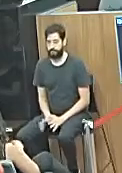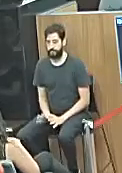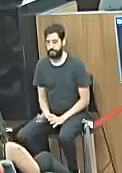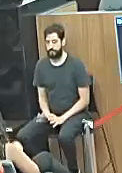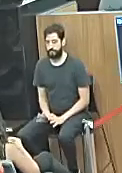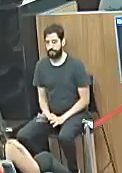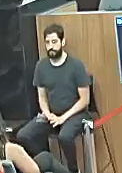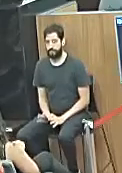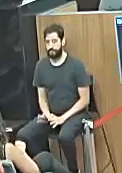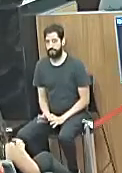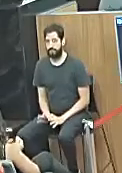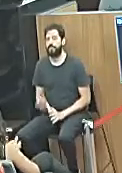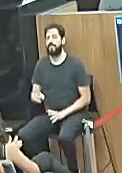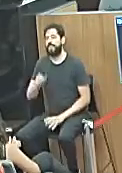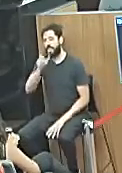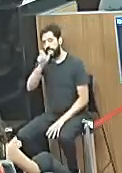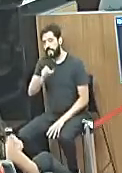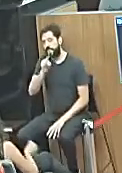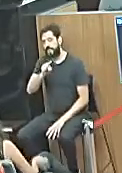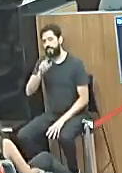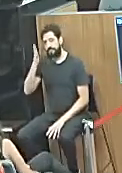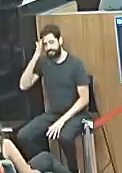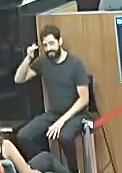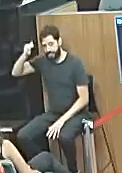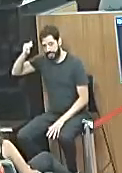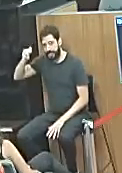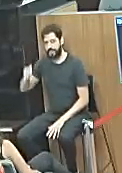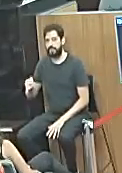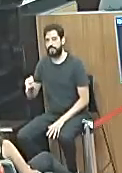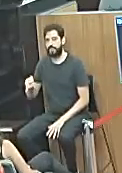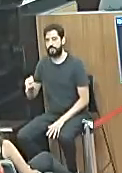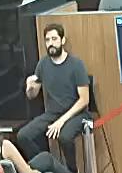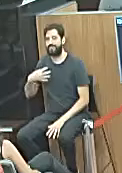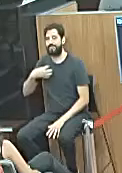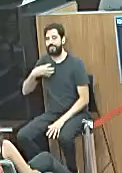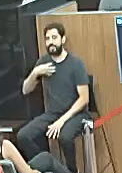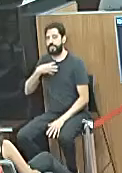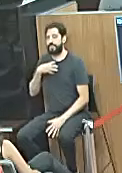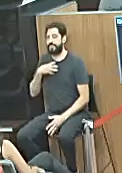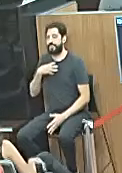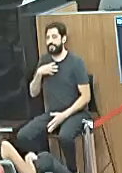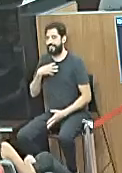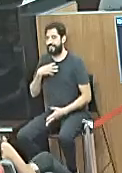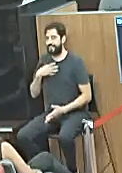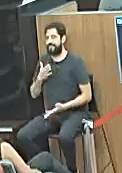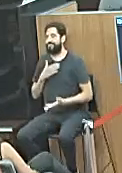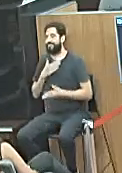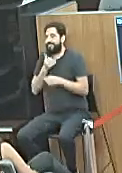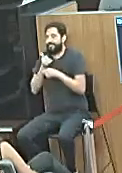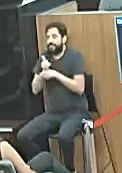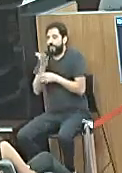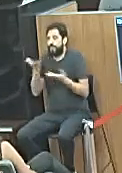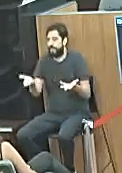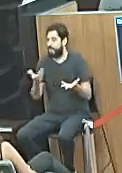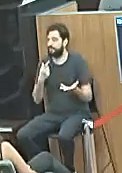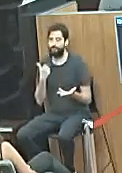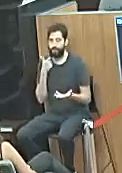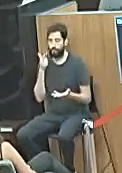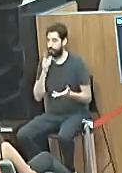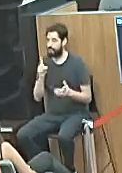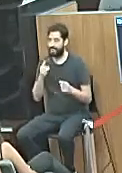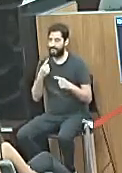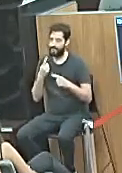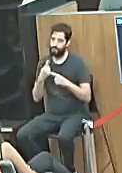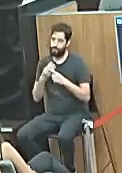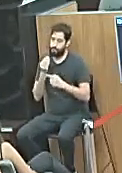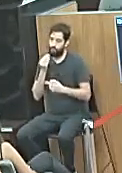e ele com certeza é sentiu essa falta de não instalar por outros questões que